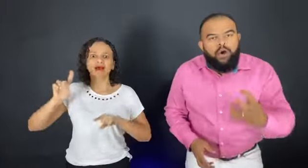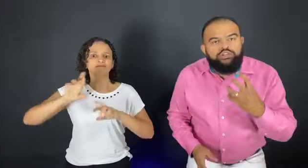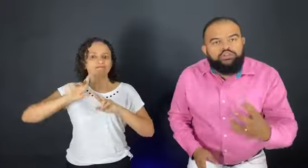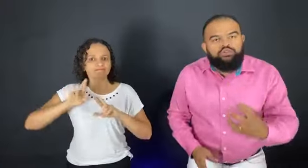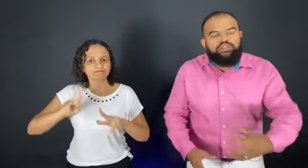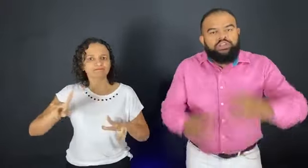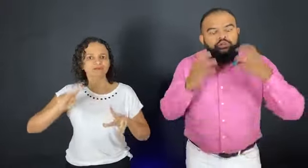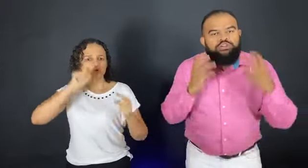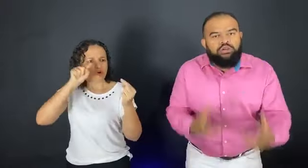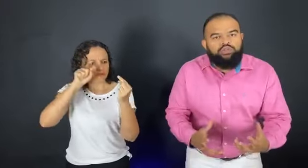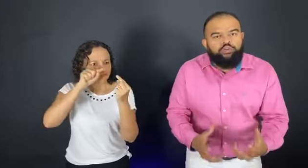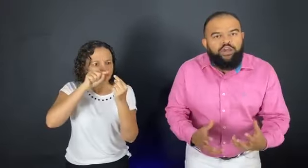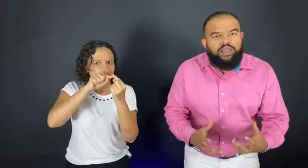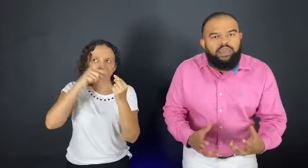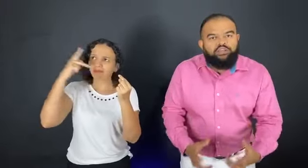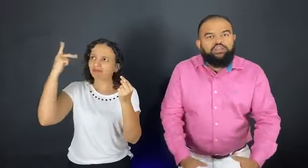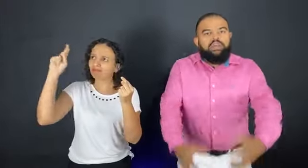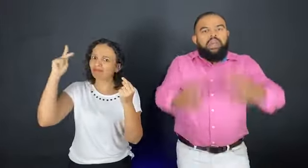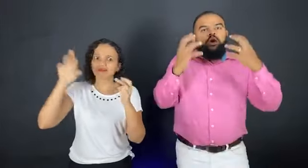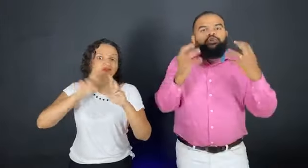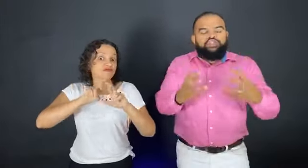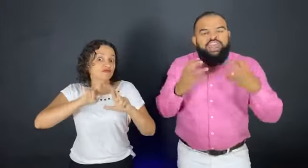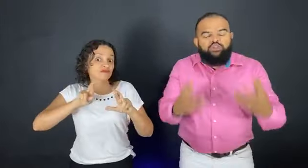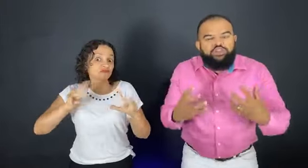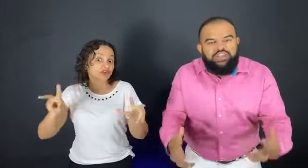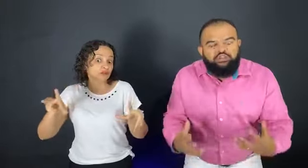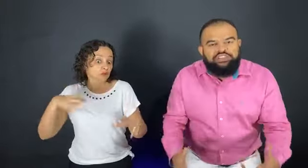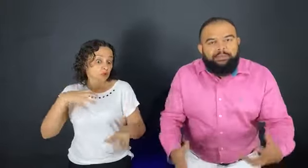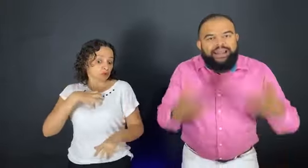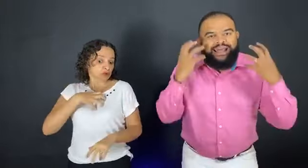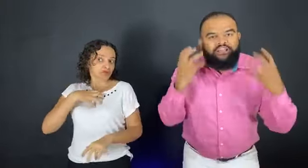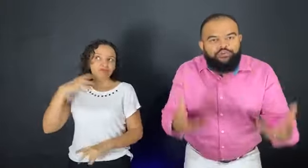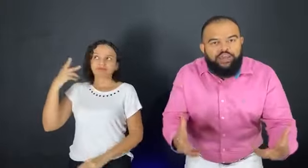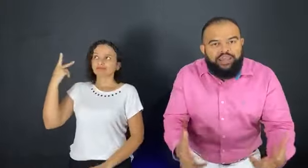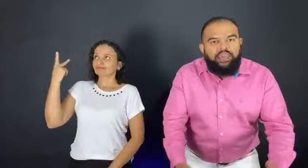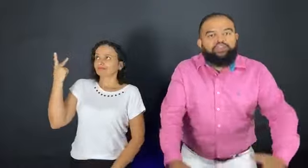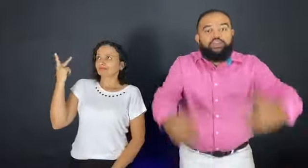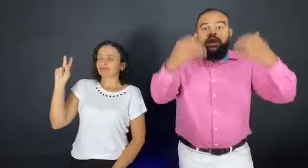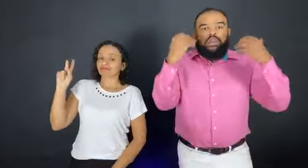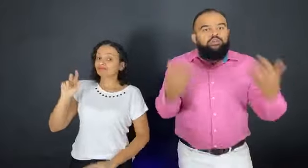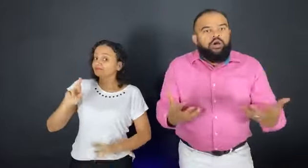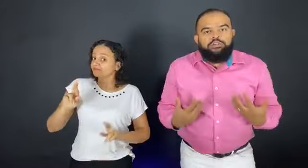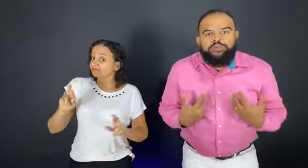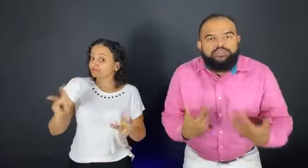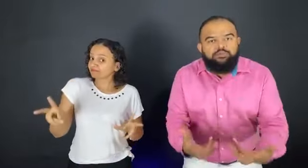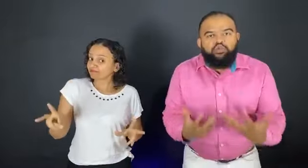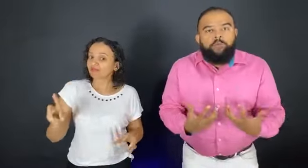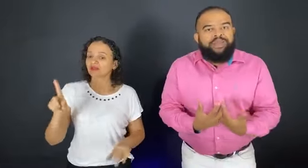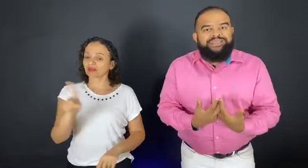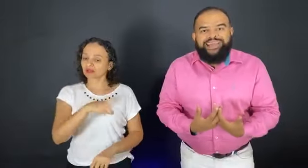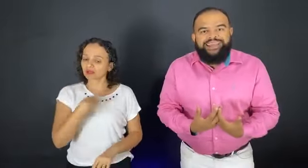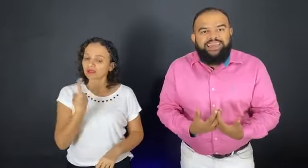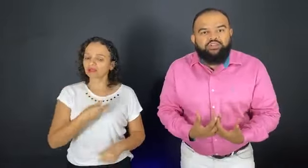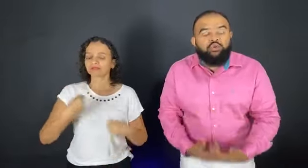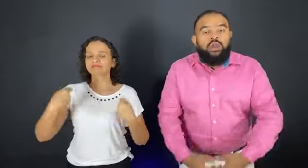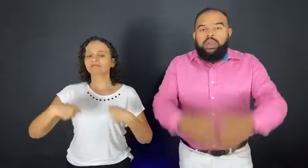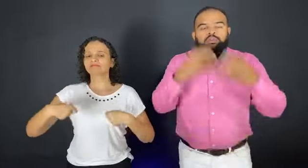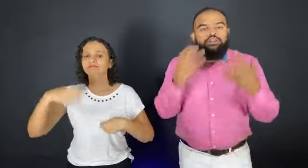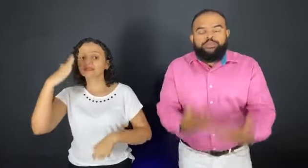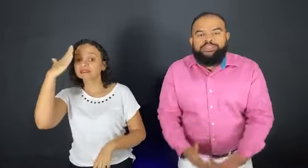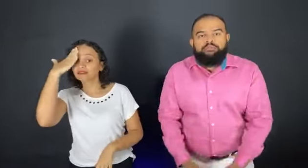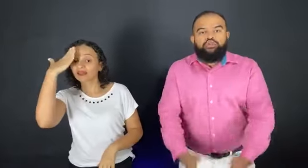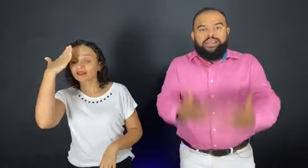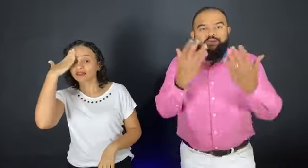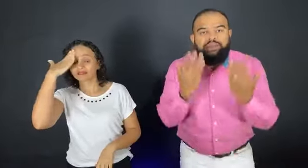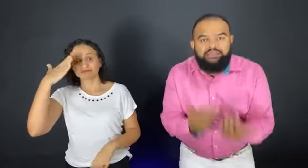Os propósitos de Deus são diferentes. O jeito de Deus trabalhar é diferente. E nós precisamos compreender isso.